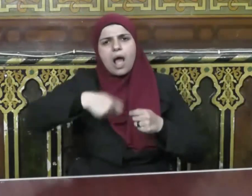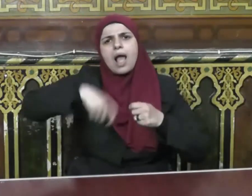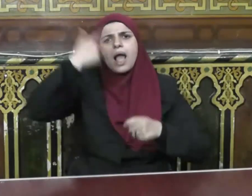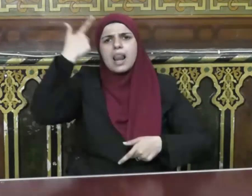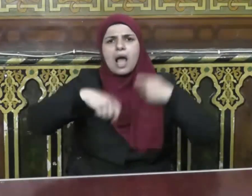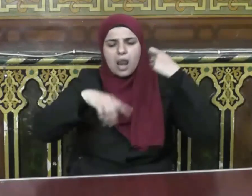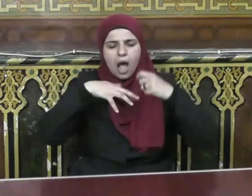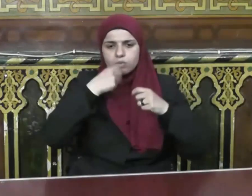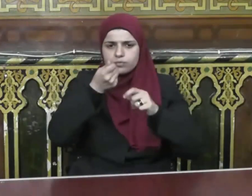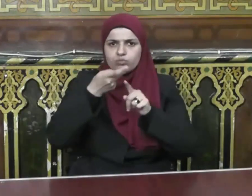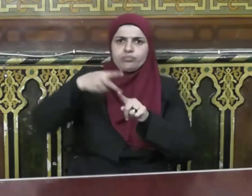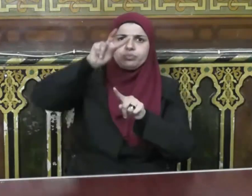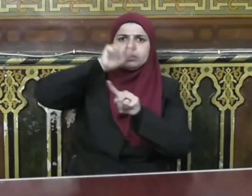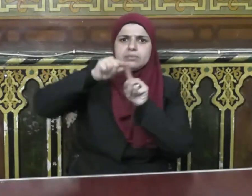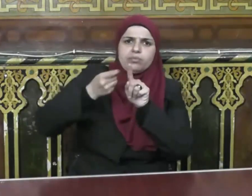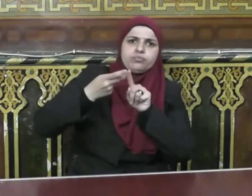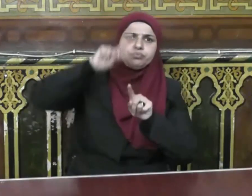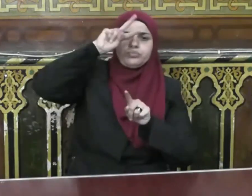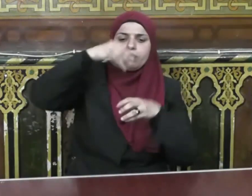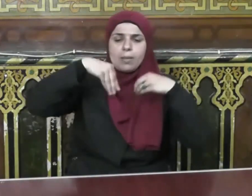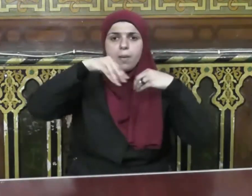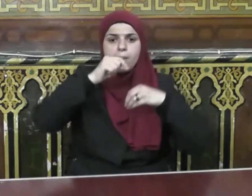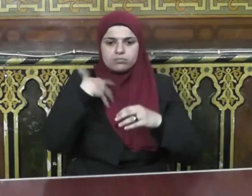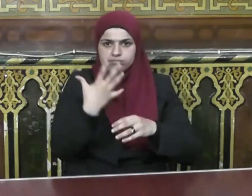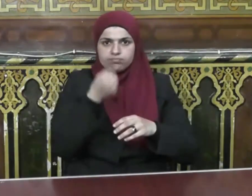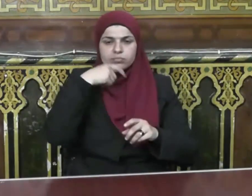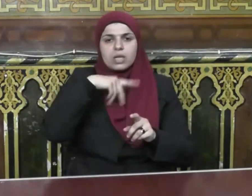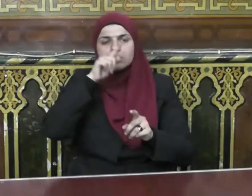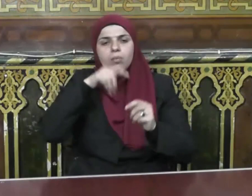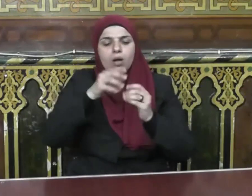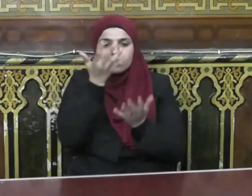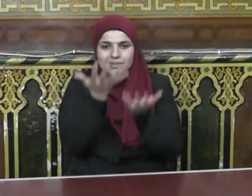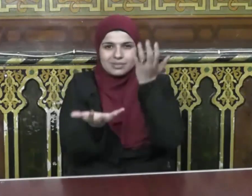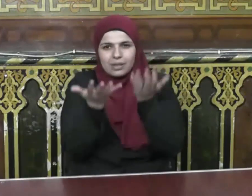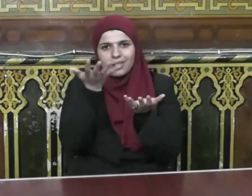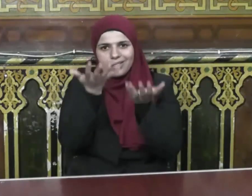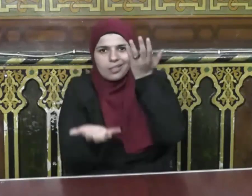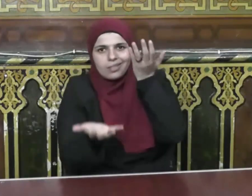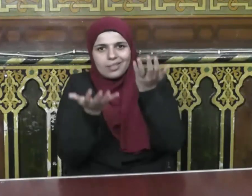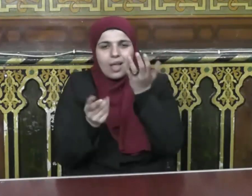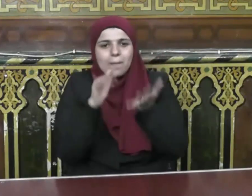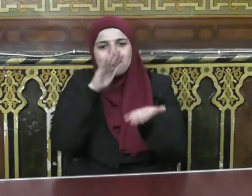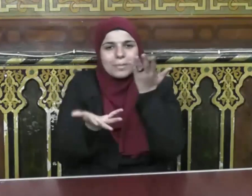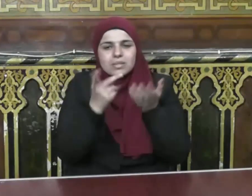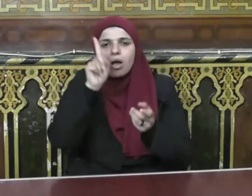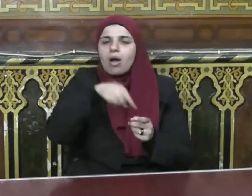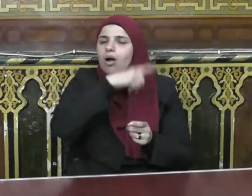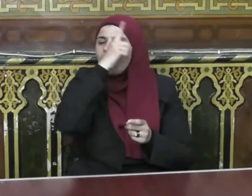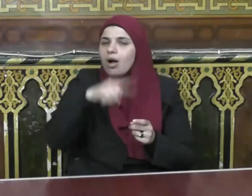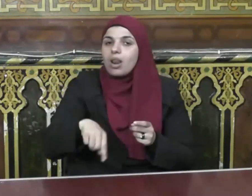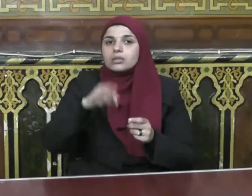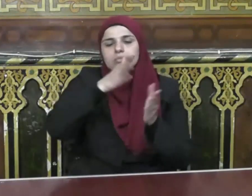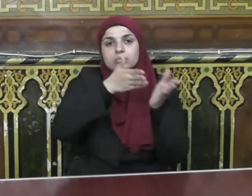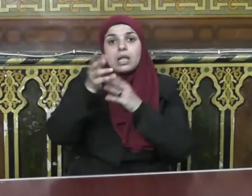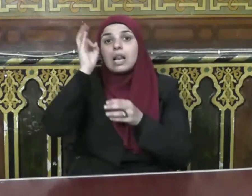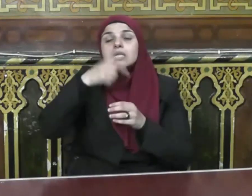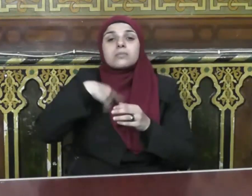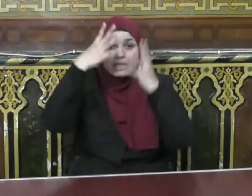ربحه، محتكرا لسلعته، مطففا وزنه. والسماحة في الشراء تعني أن